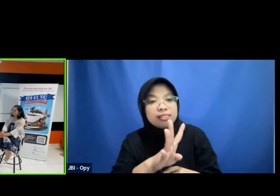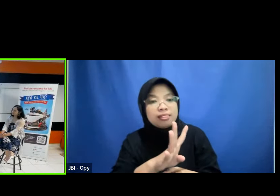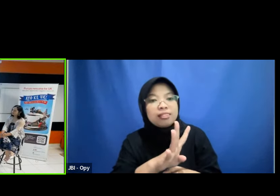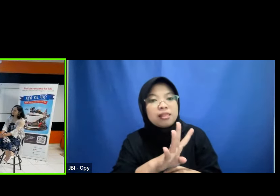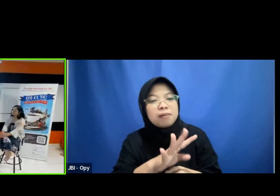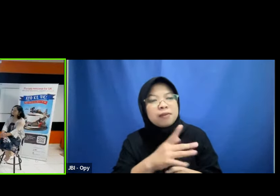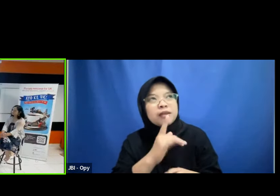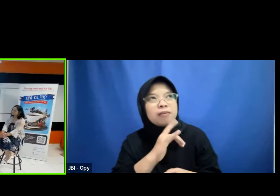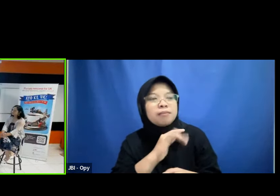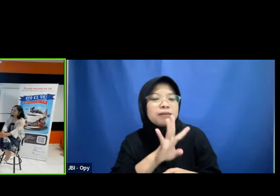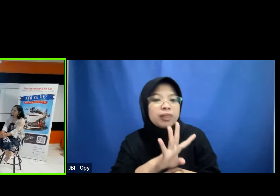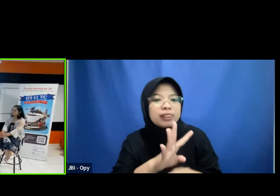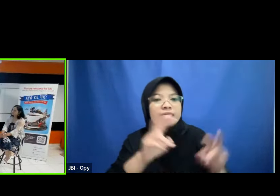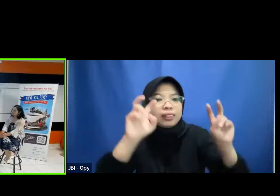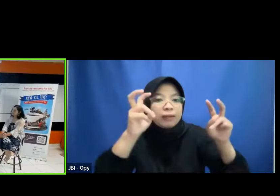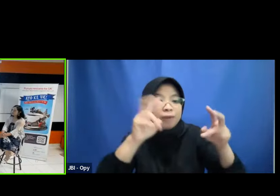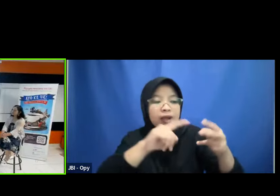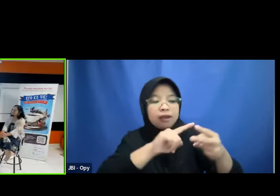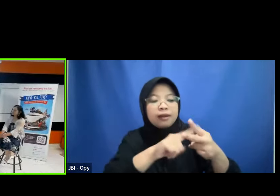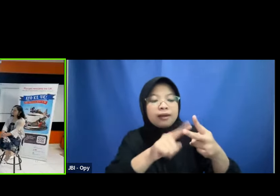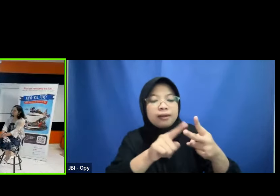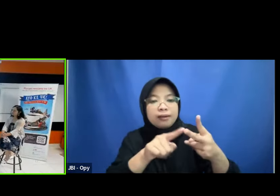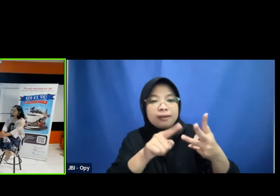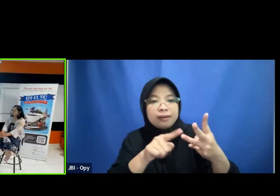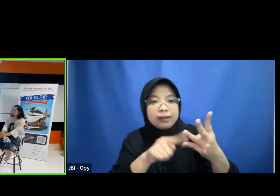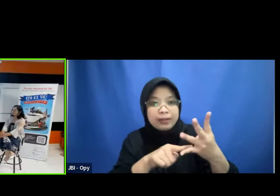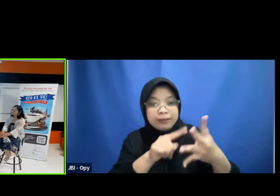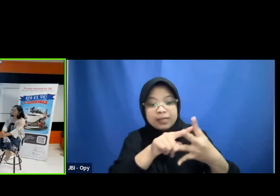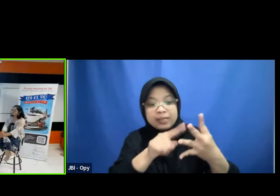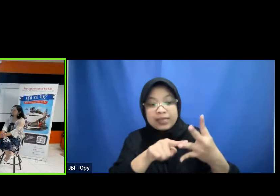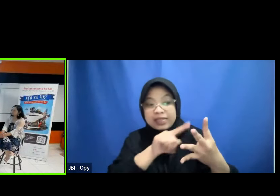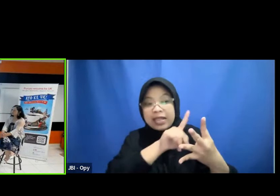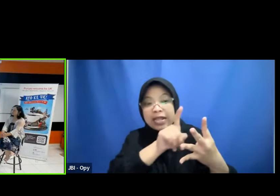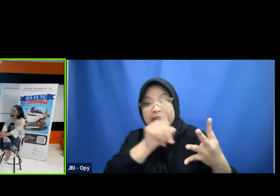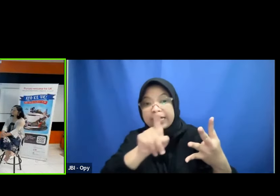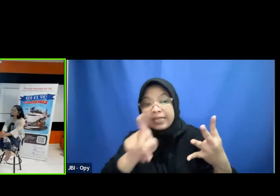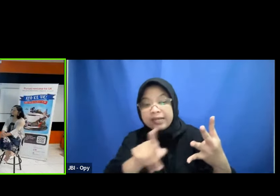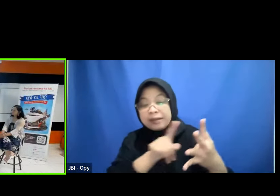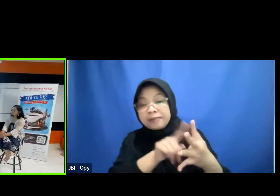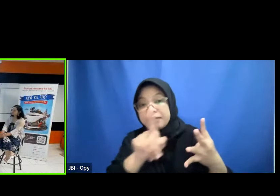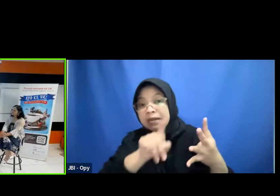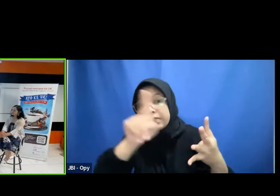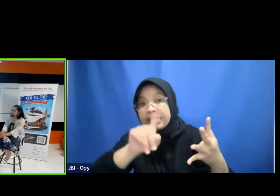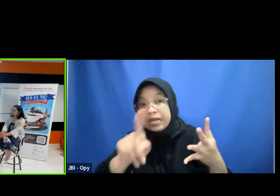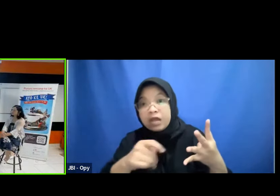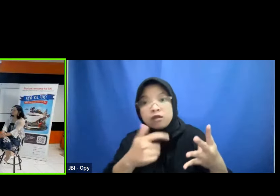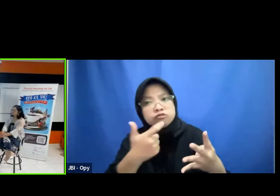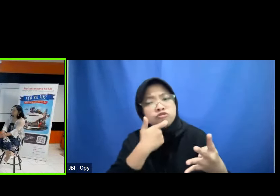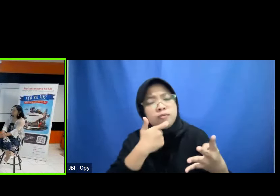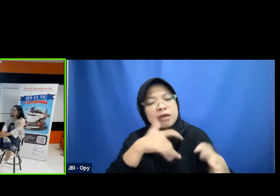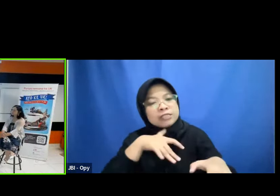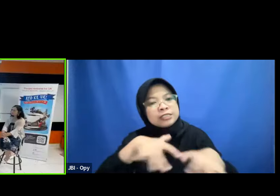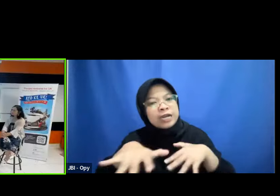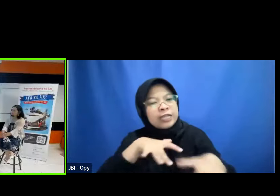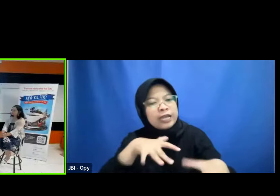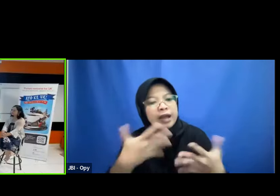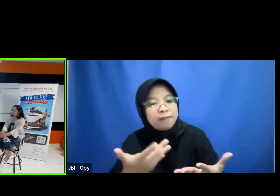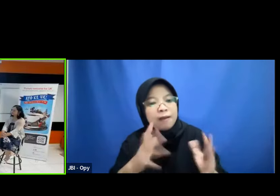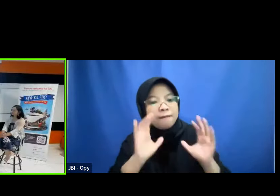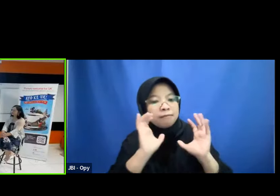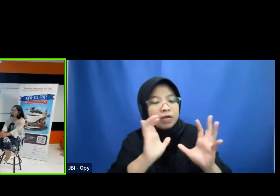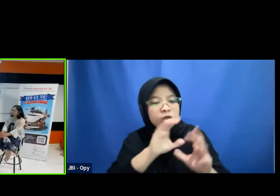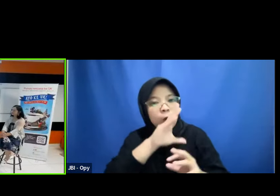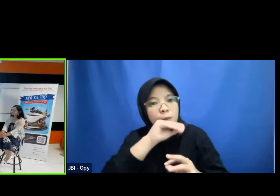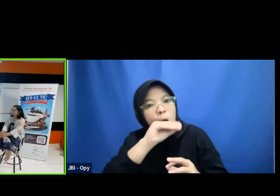atau bukan Esi sih empat tema tersebut yang akan ditanyakan Nah coba being strategic tuh jangan sampai terlalu banyak